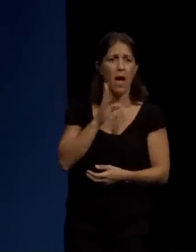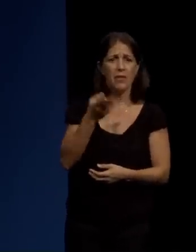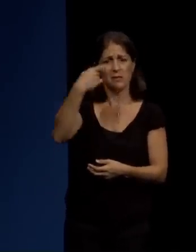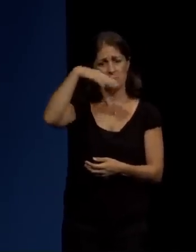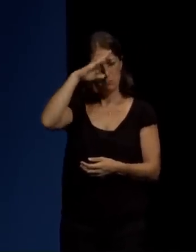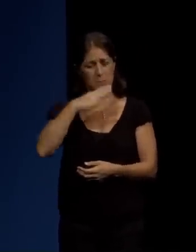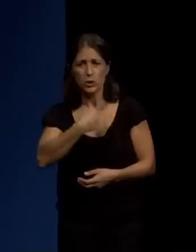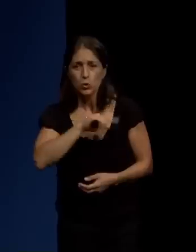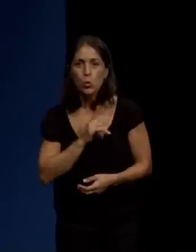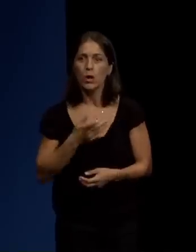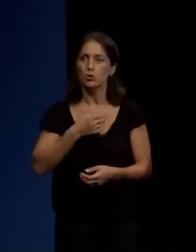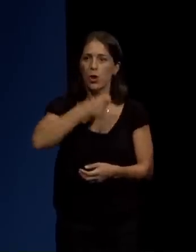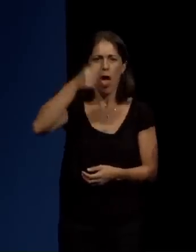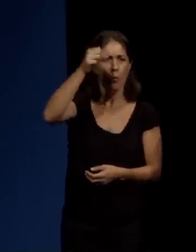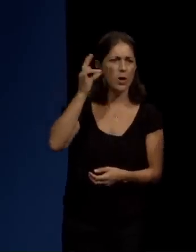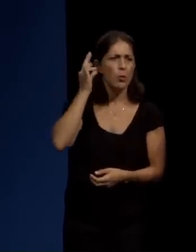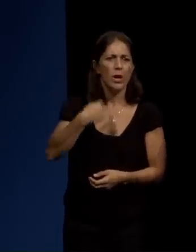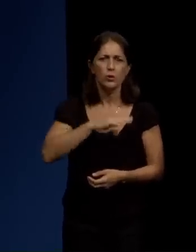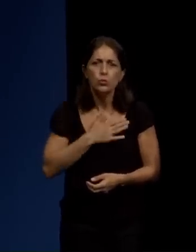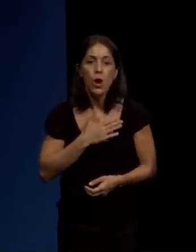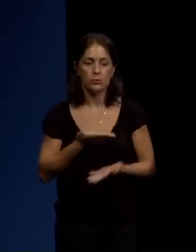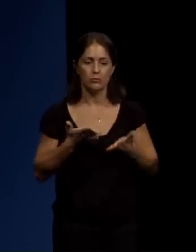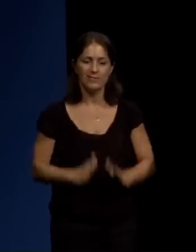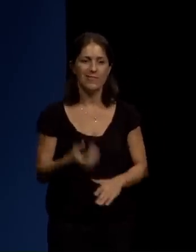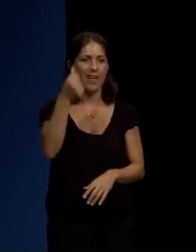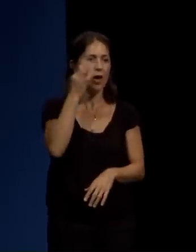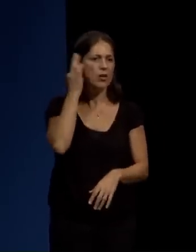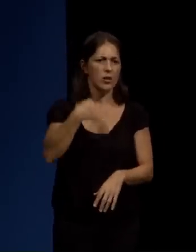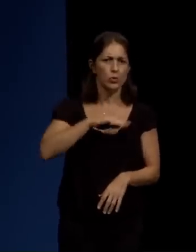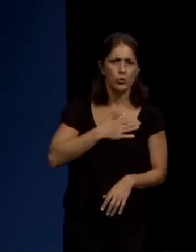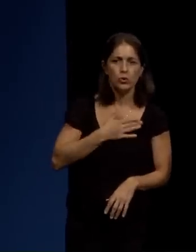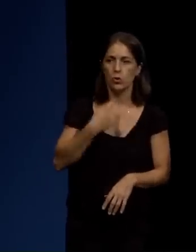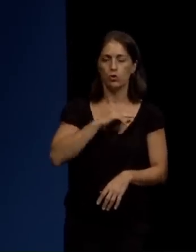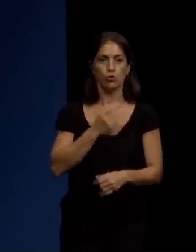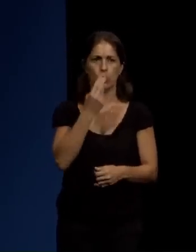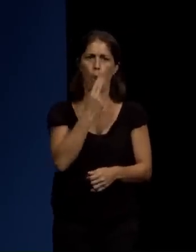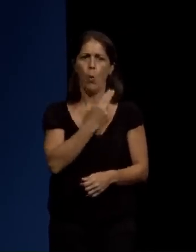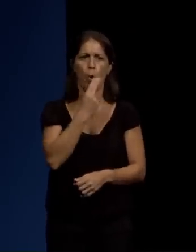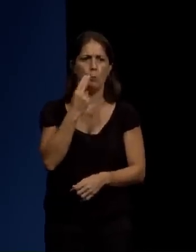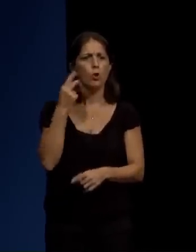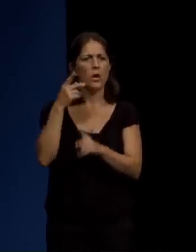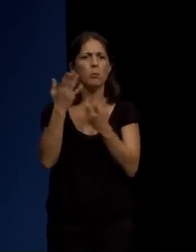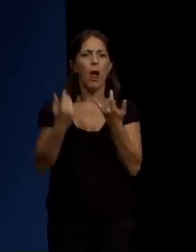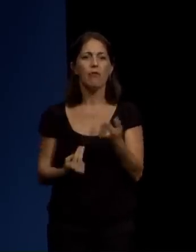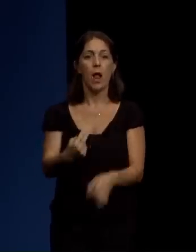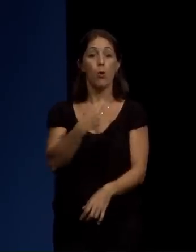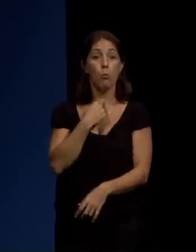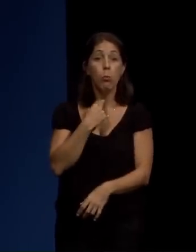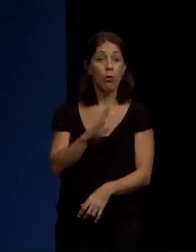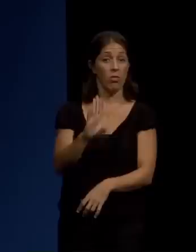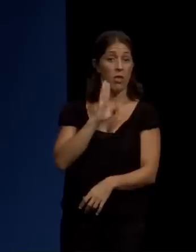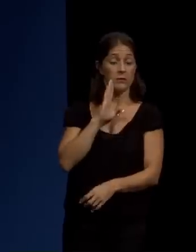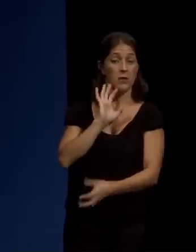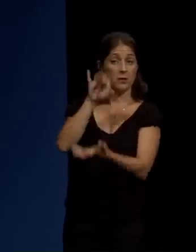pais, son as nosas aboas e os nosos avós, as nosas fillas e os nosos fillos. Nós, dende logo, estamos comprometidos con que esa voz se escoite